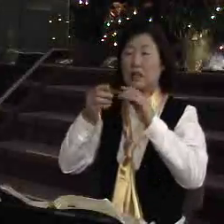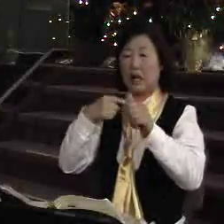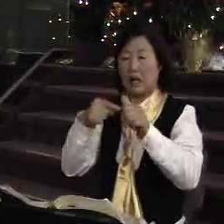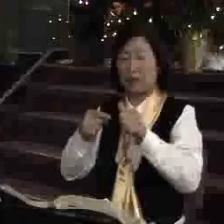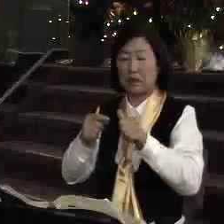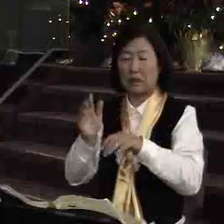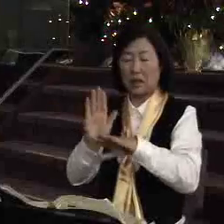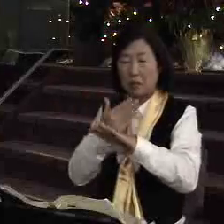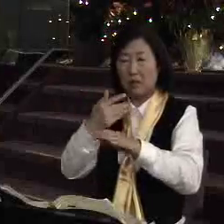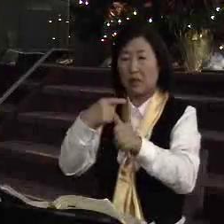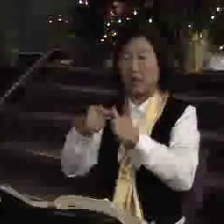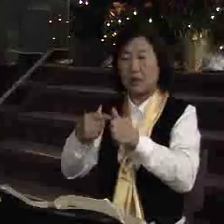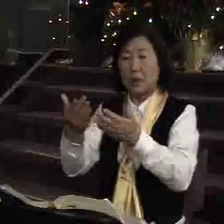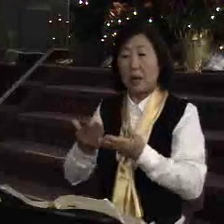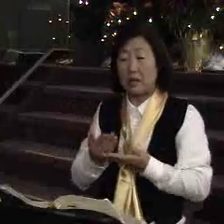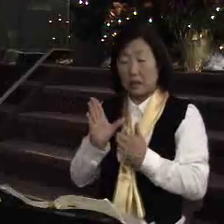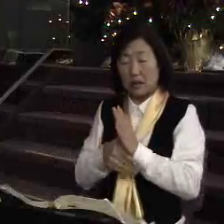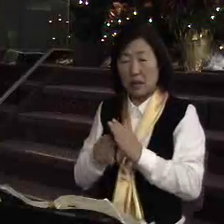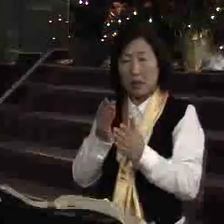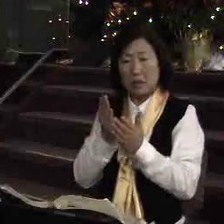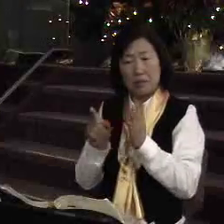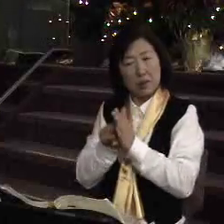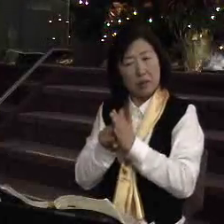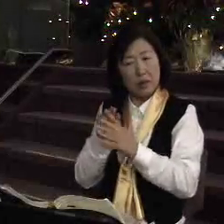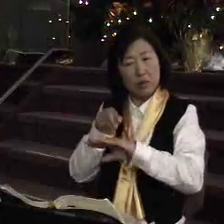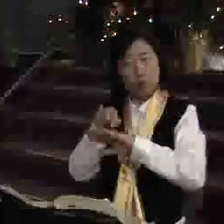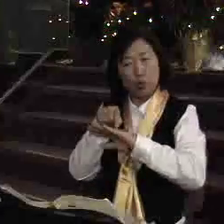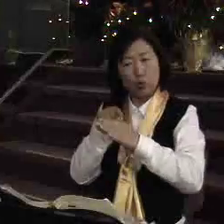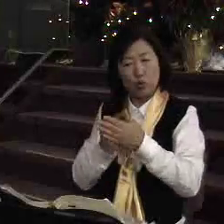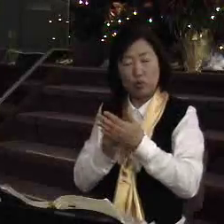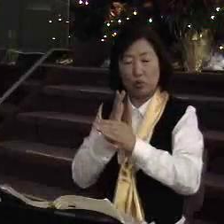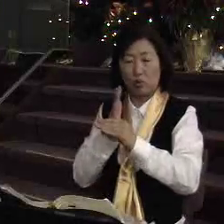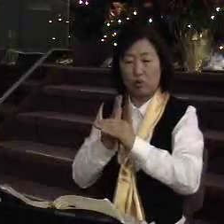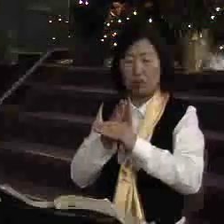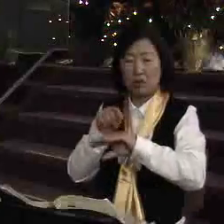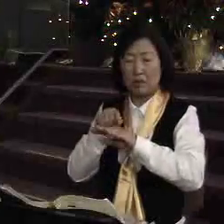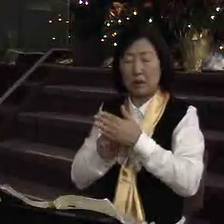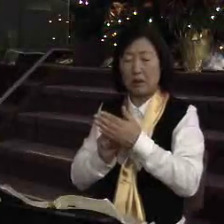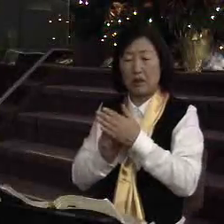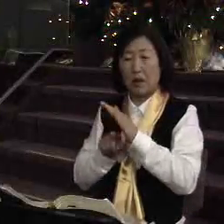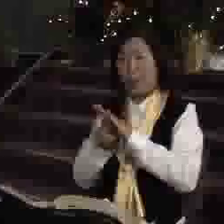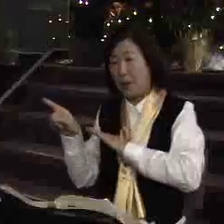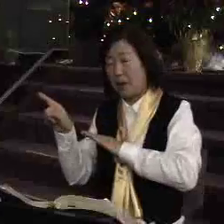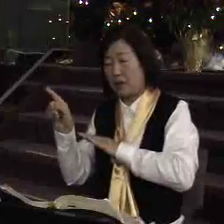가르침을 받았을 때 이 믿음의 중심에서 빗나가기 시작했던 것입니다.